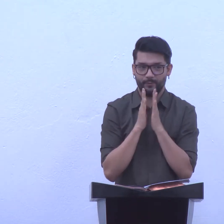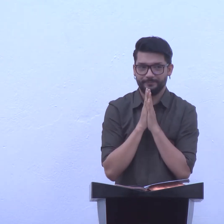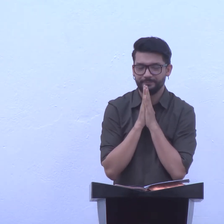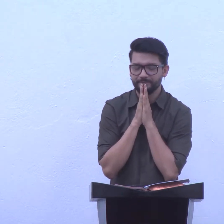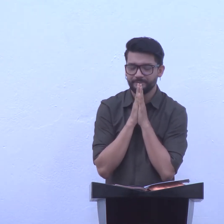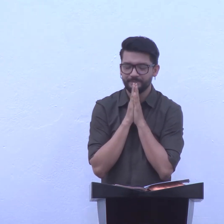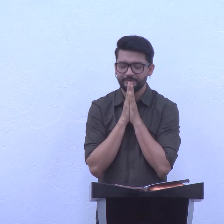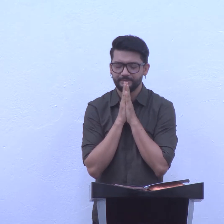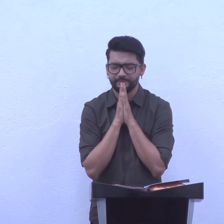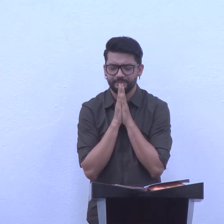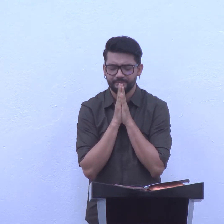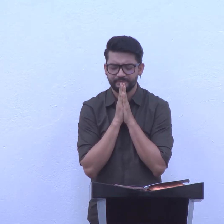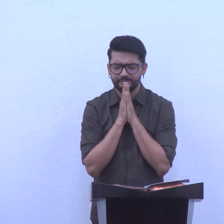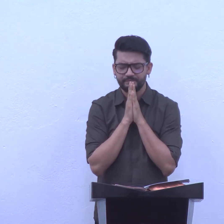Amén. Vamos a orar.